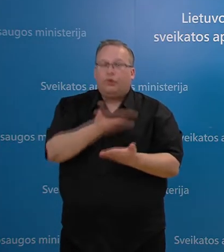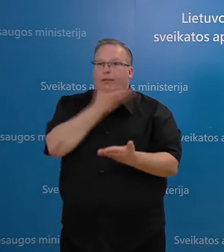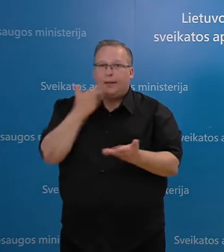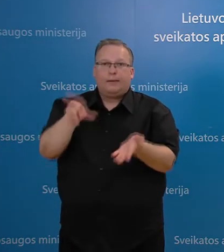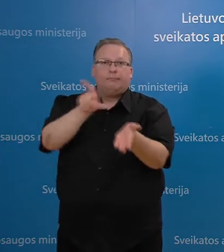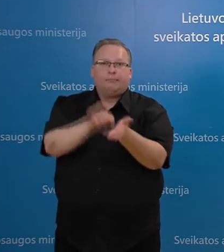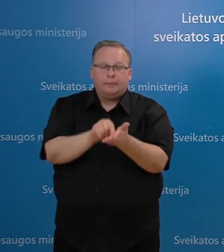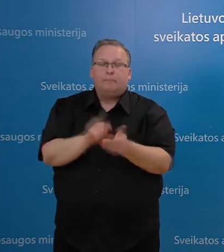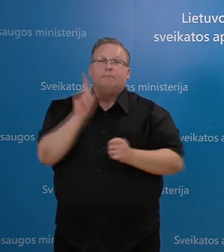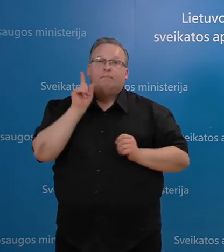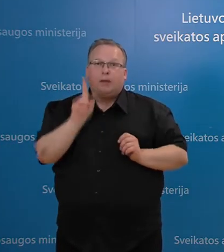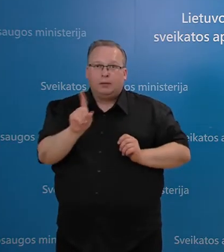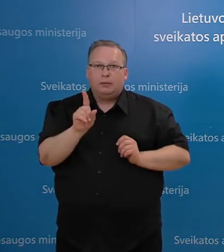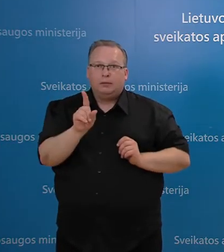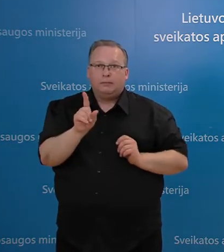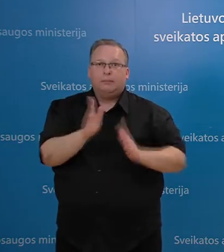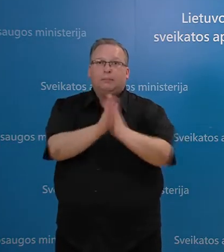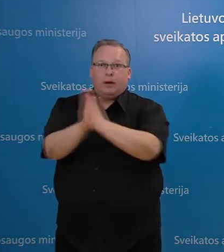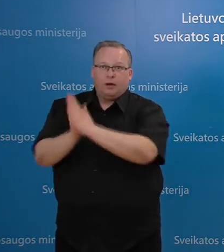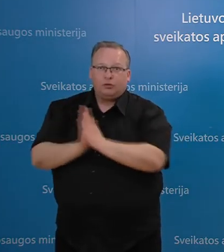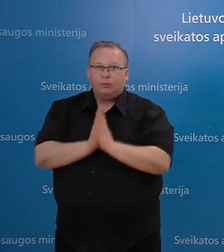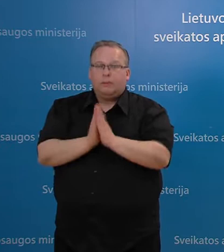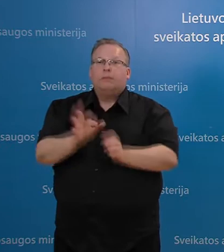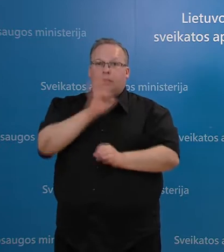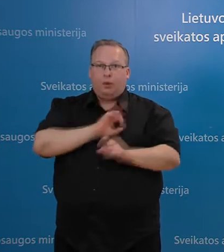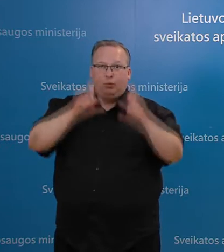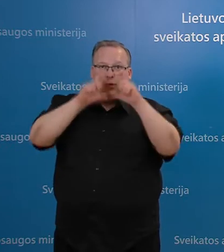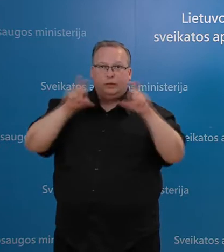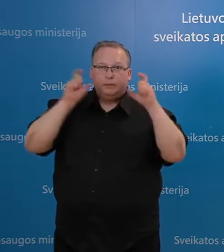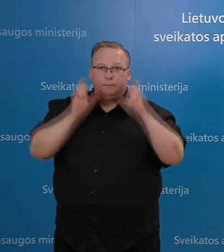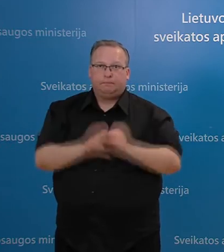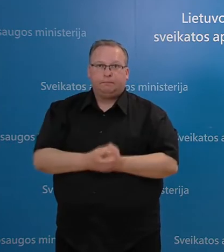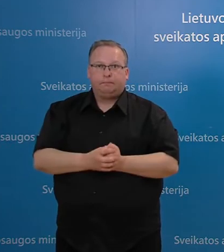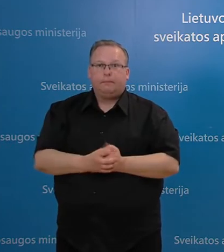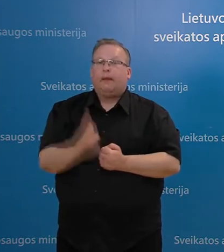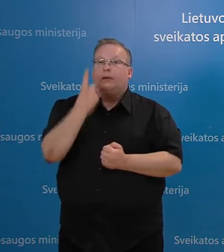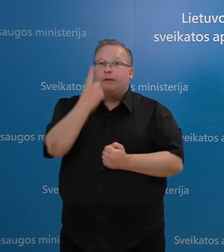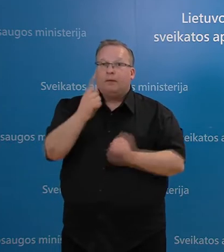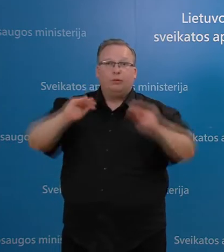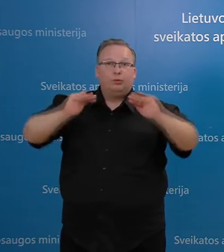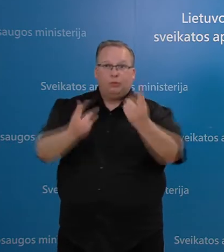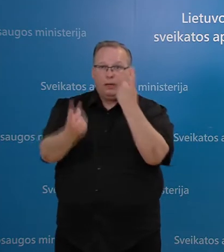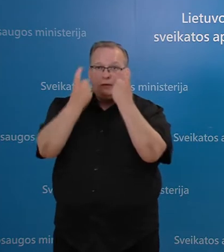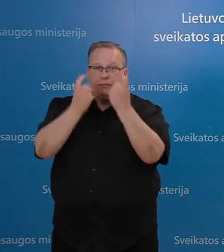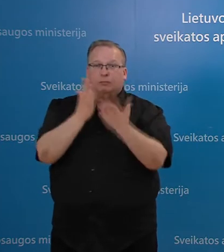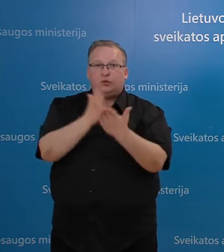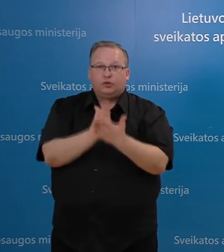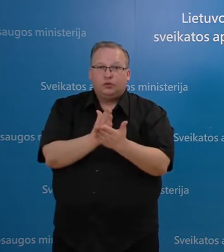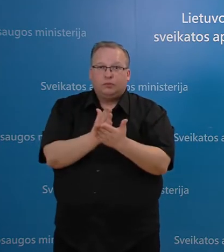bet rekomenduojama tokias priemonės naudoti. Na ir dar viena trumpa informacija yra susijusi